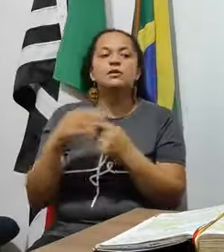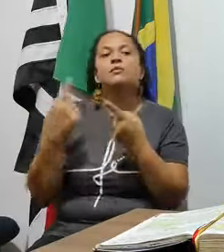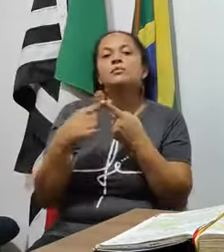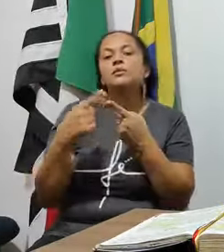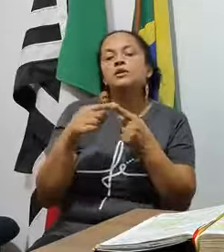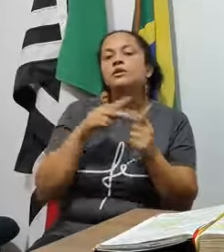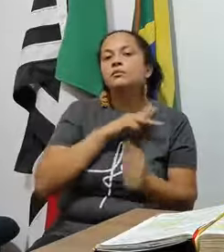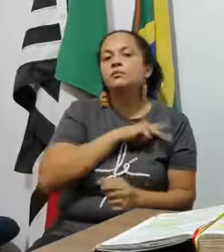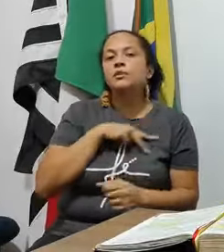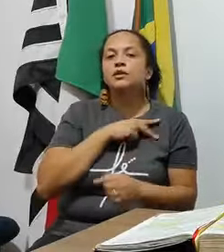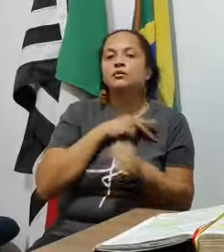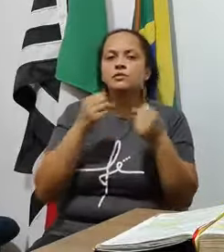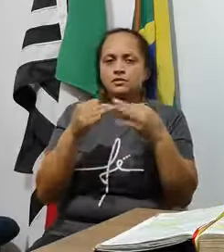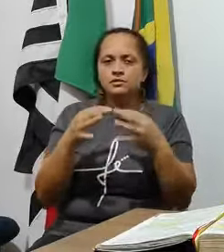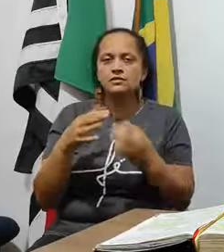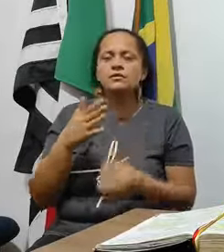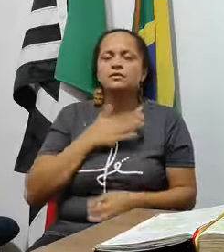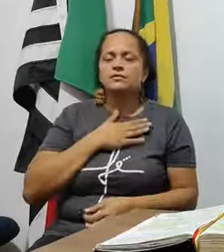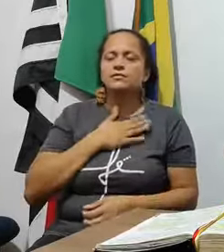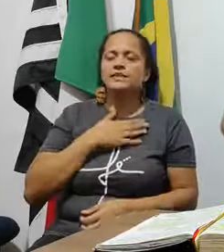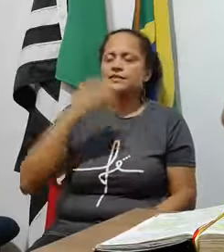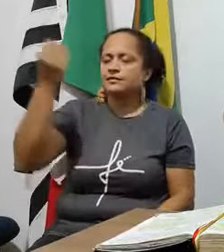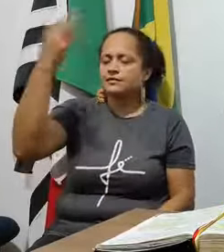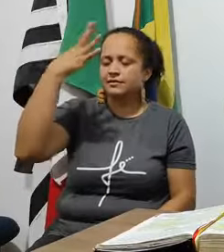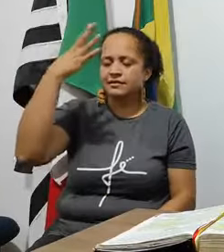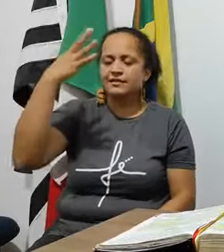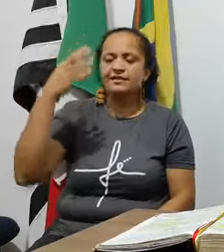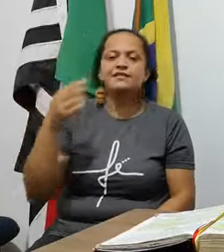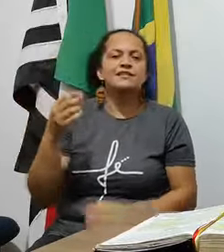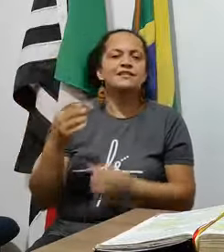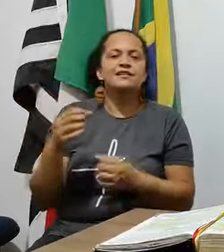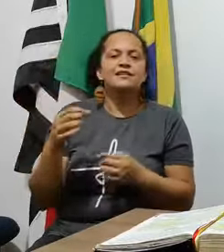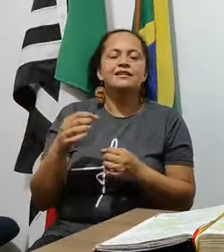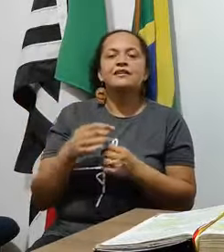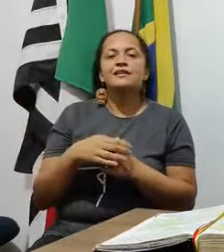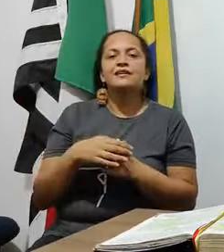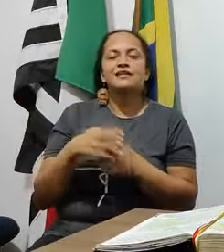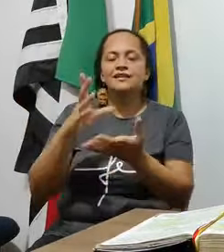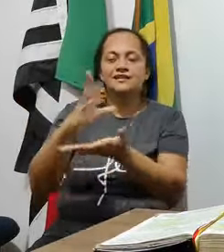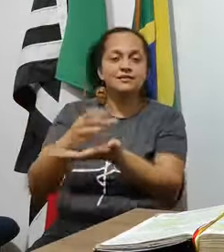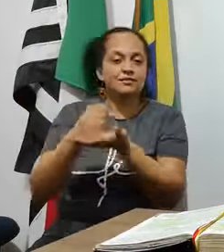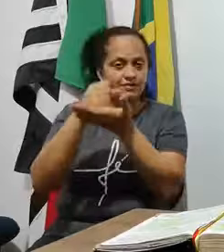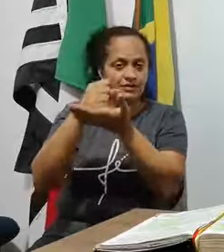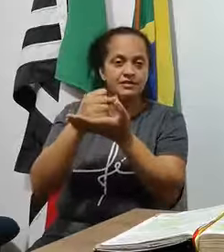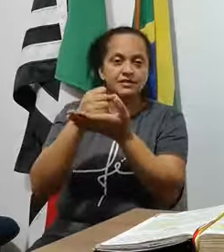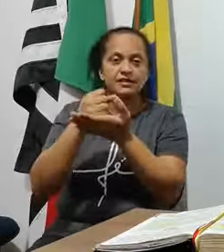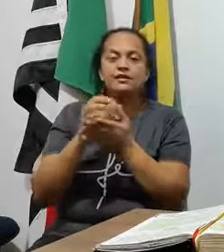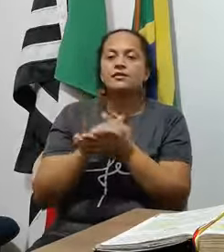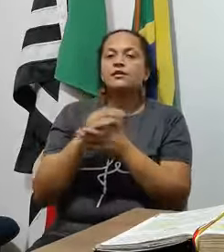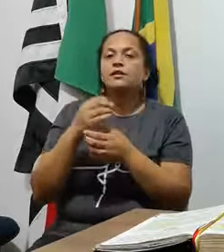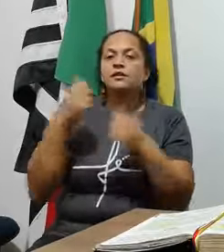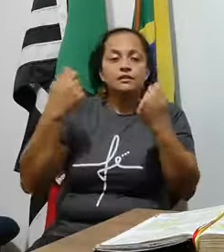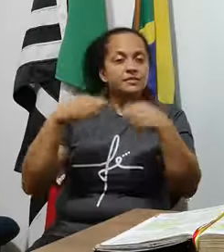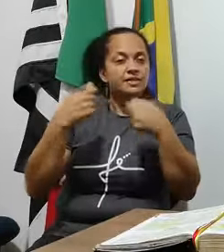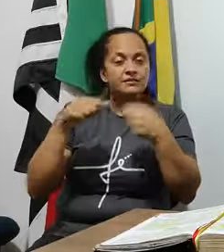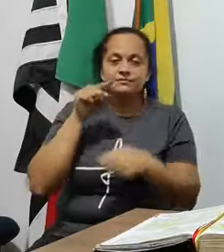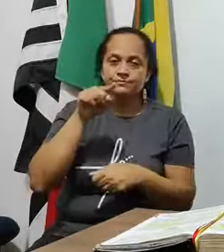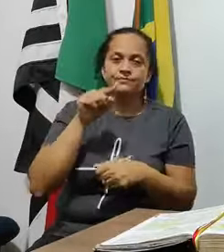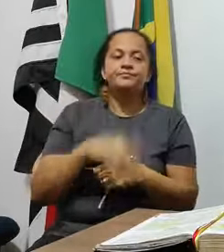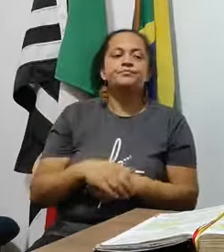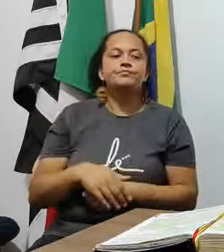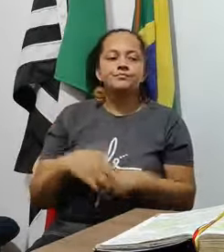fraqueza. Hoje eu quero passar para você o seguinte: eu tenho certeza que essa palavra vai te abençoar